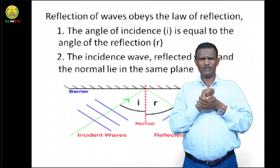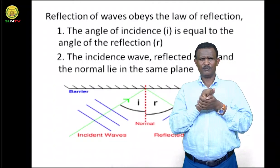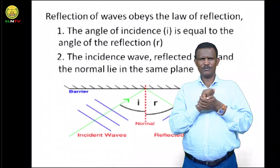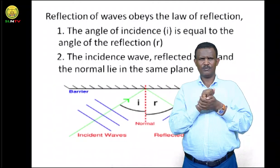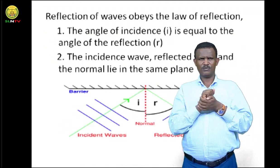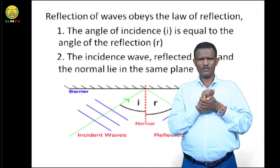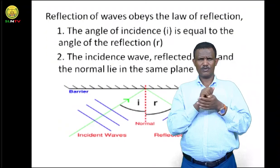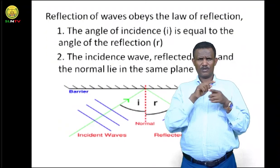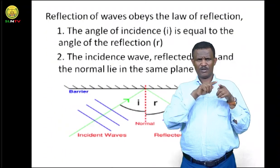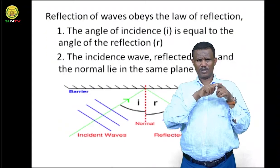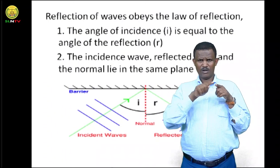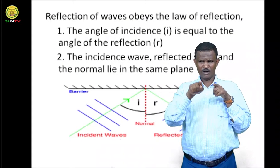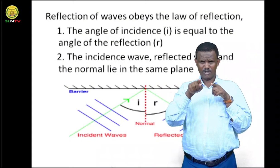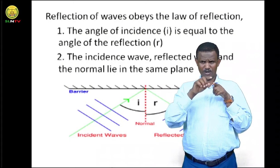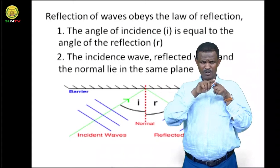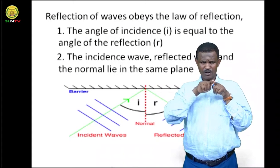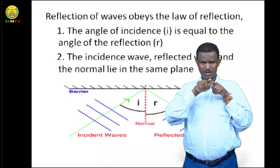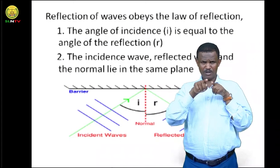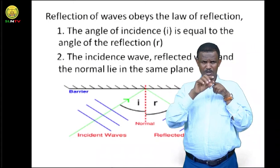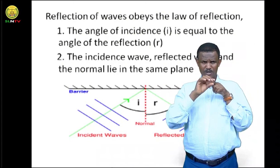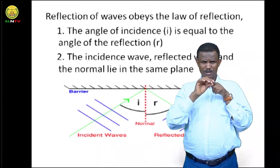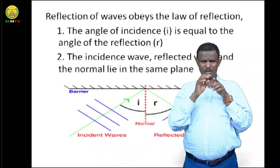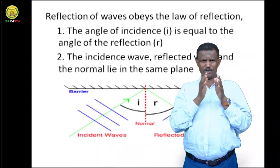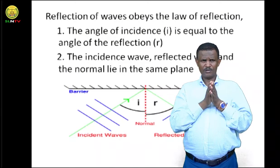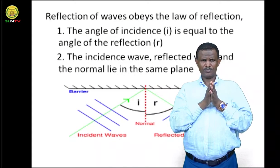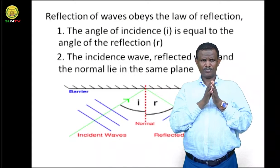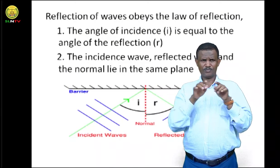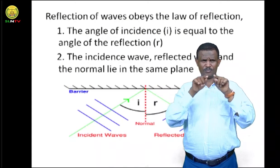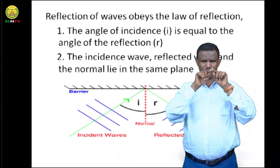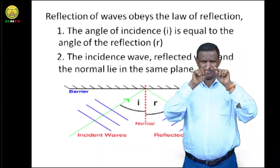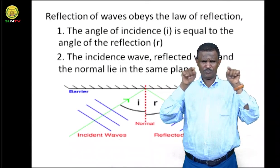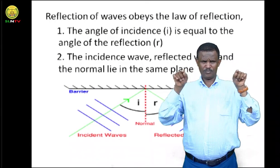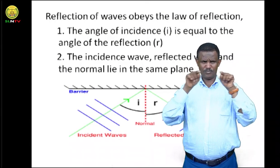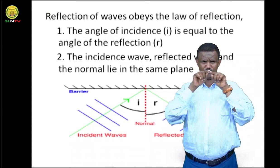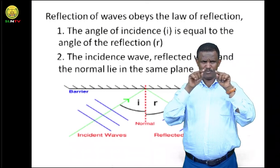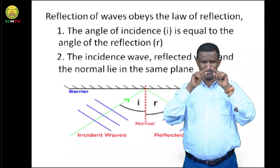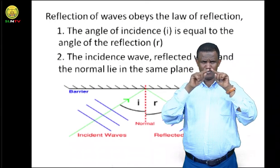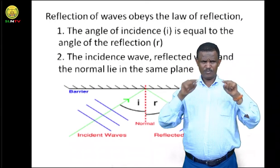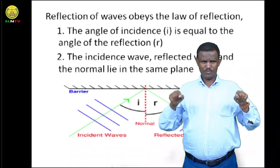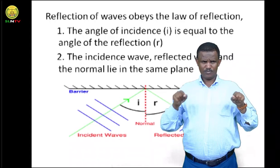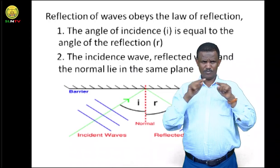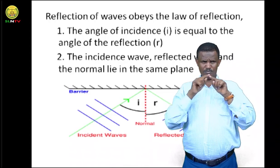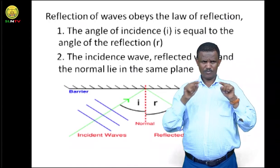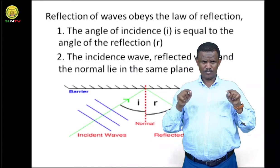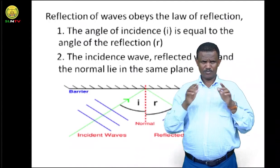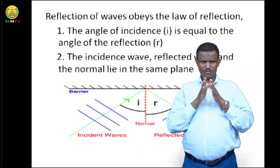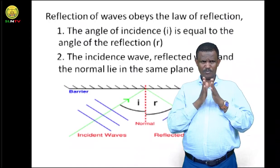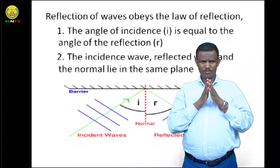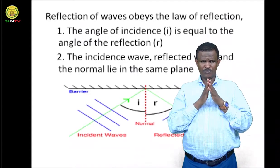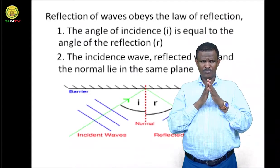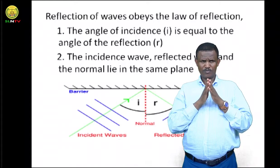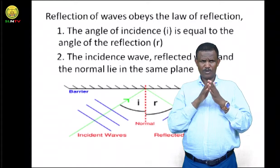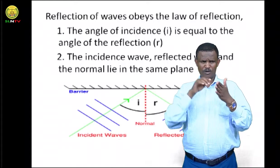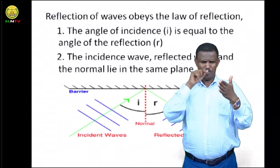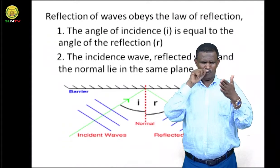iyo xariiqda reflection-ka weefka tilmaamaysa iyo xariiqda incident-ka sameynaysa saddexdooduba bar iskumida